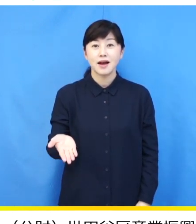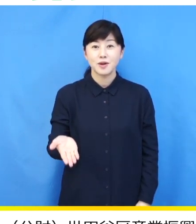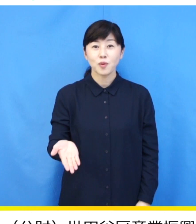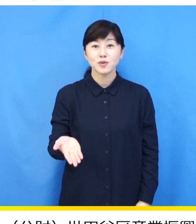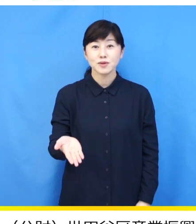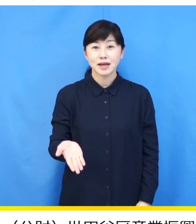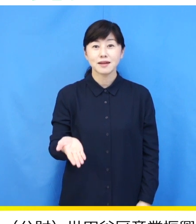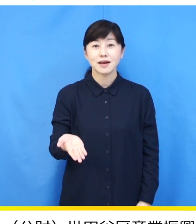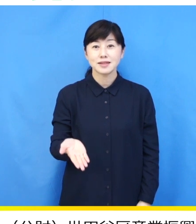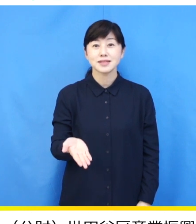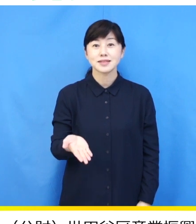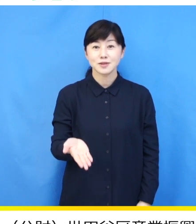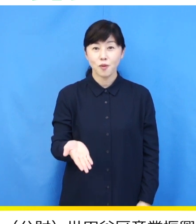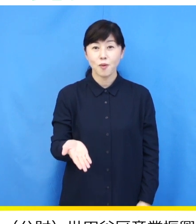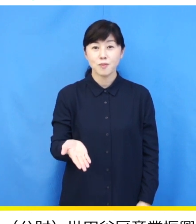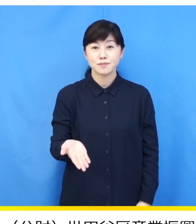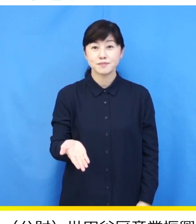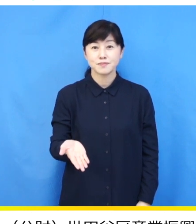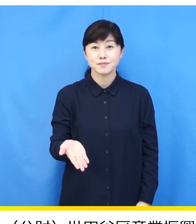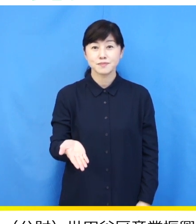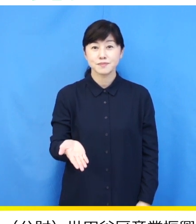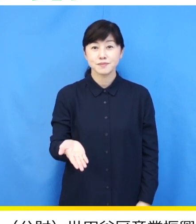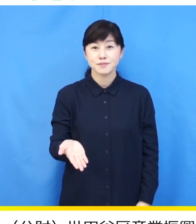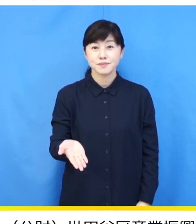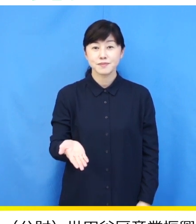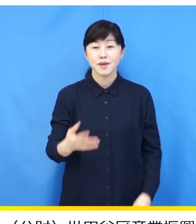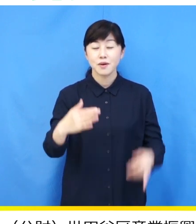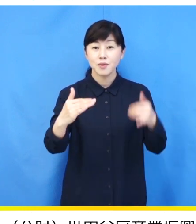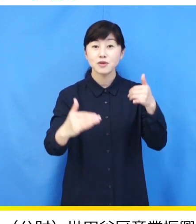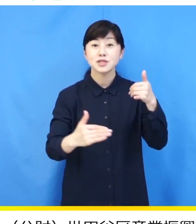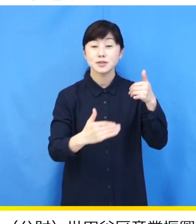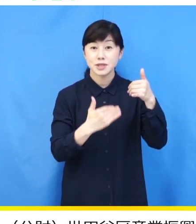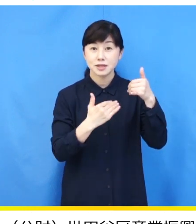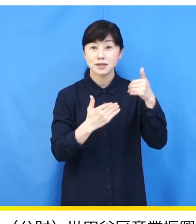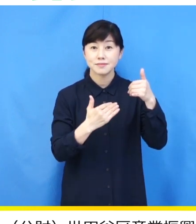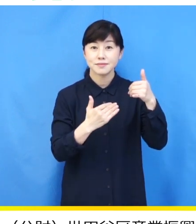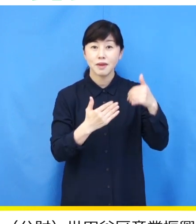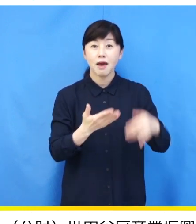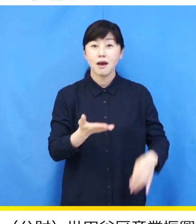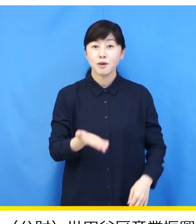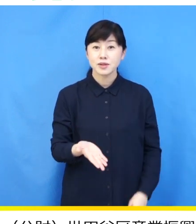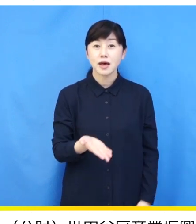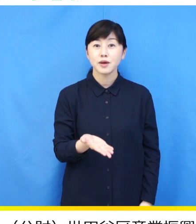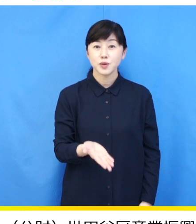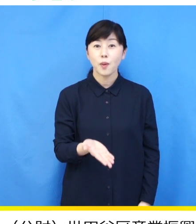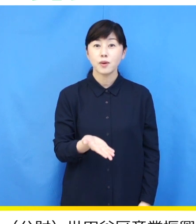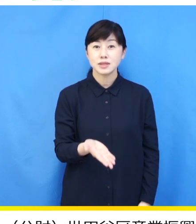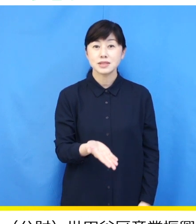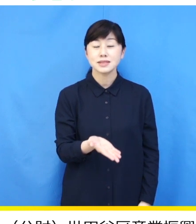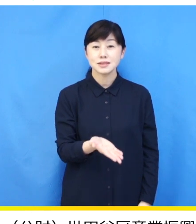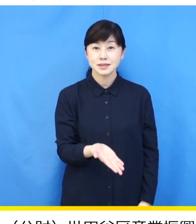6715板ファクシミリ34